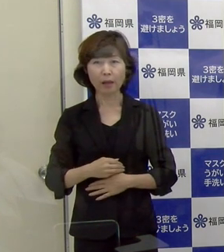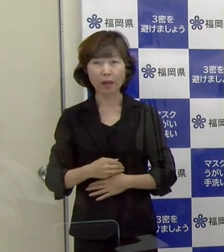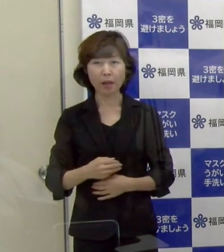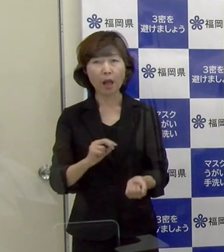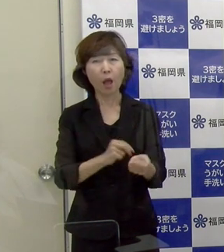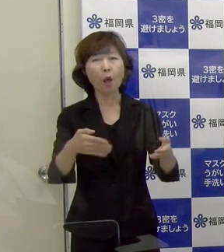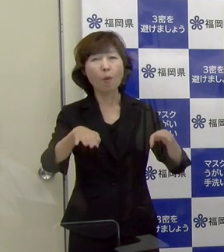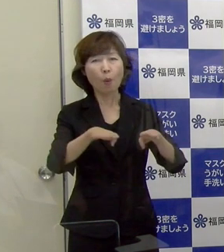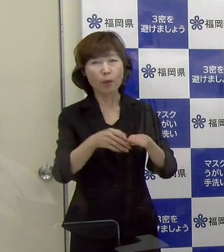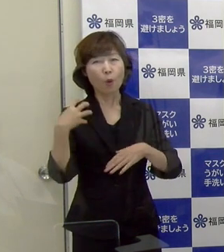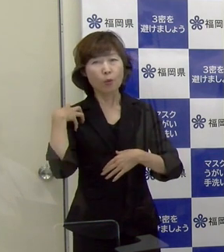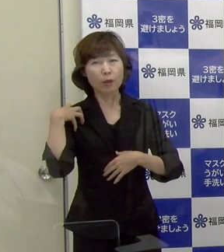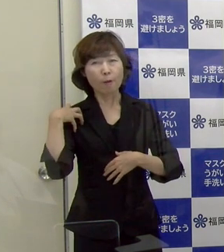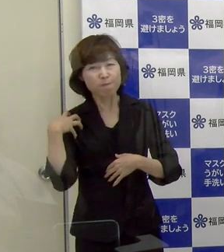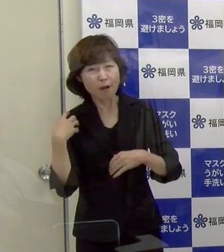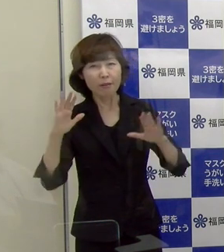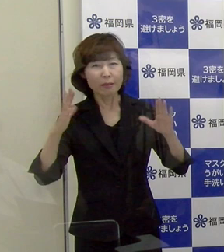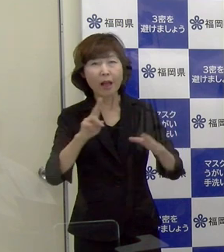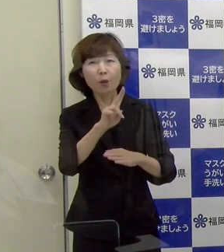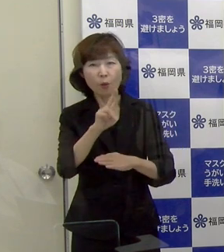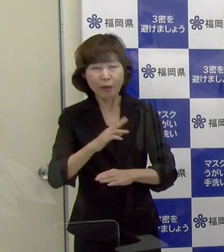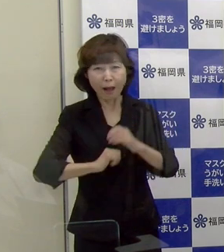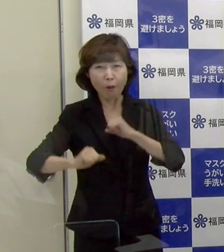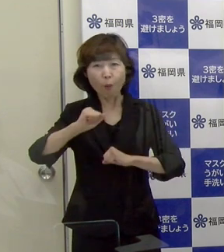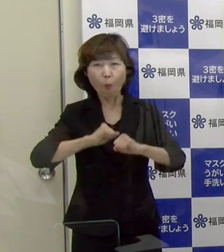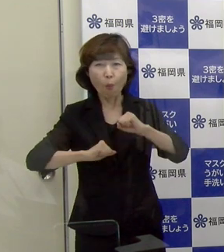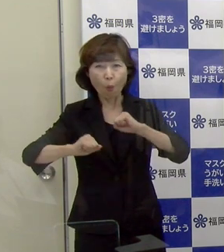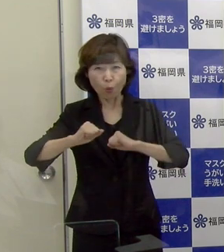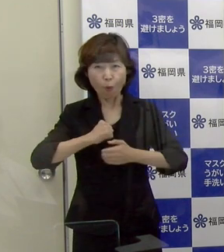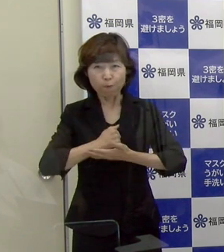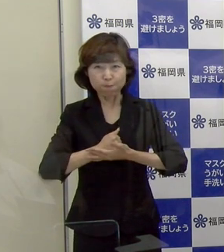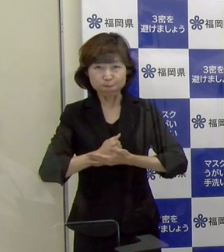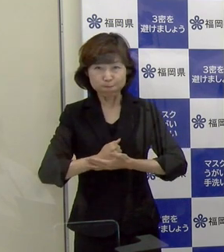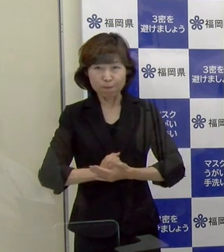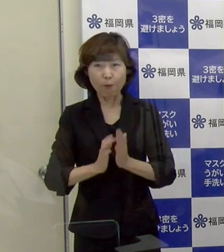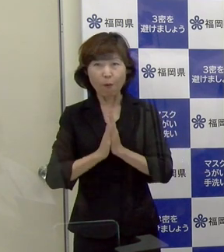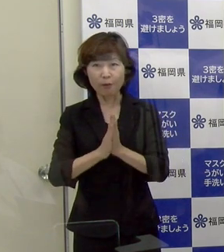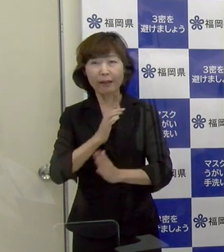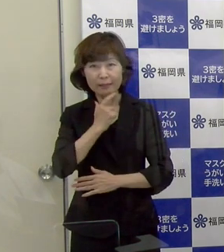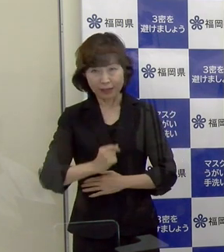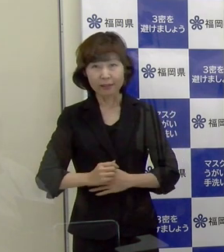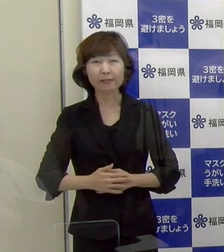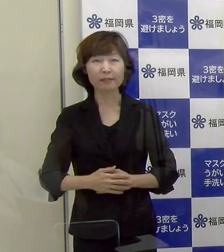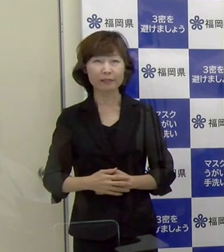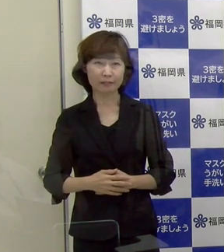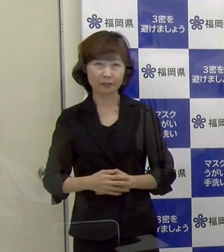をかけないような行動をとっていただきますようお願いを申し上げます